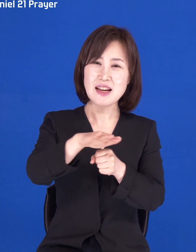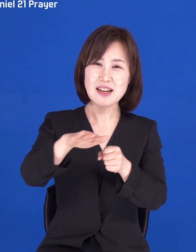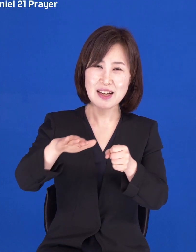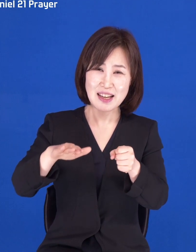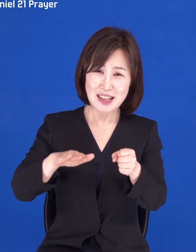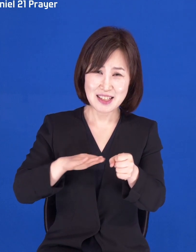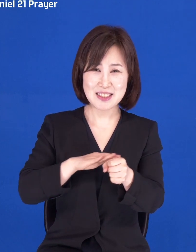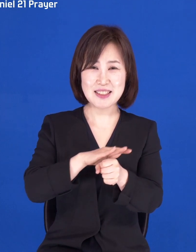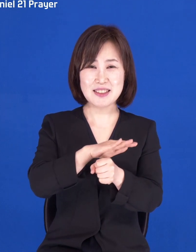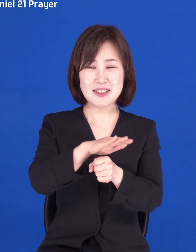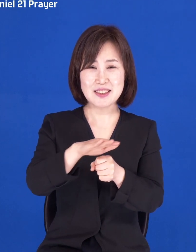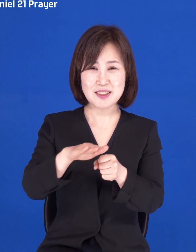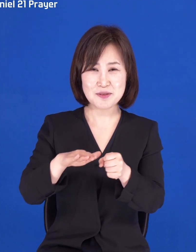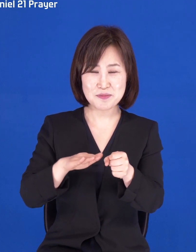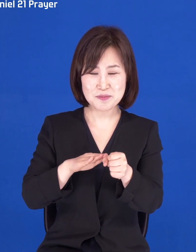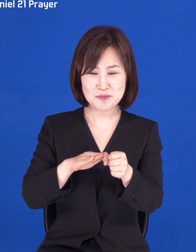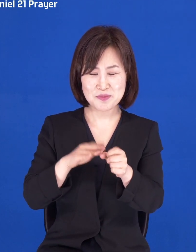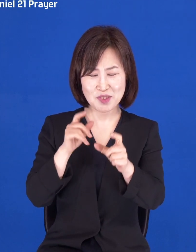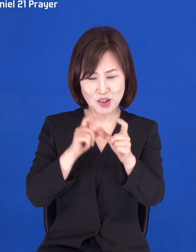사랑하심